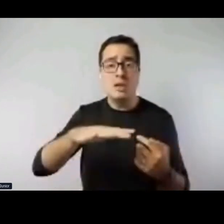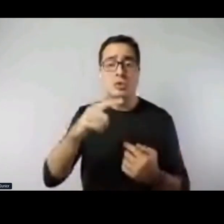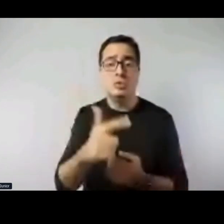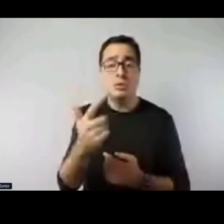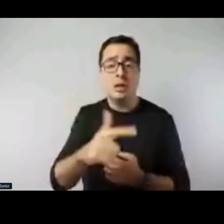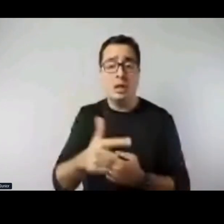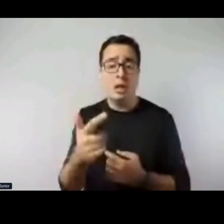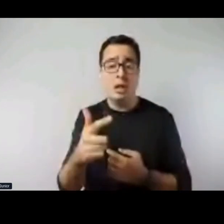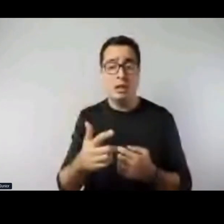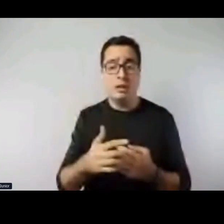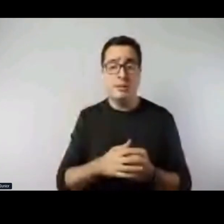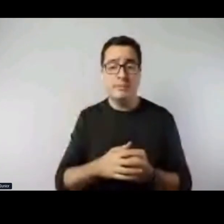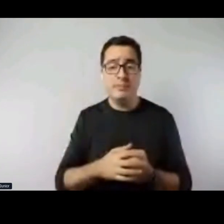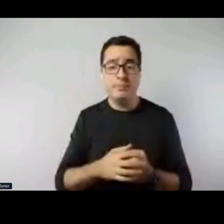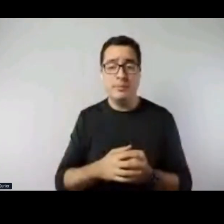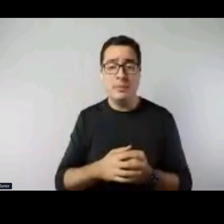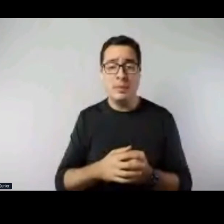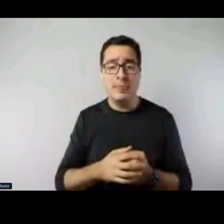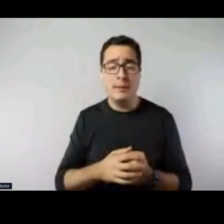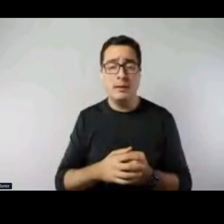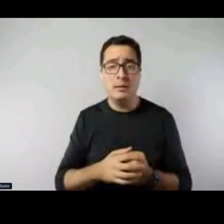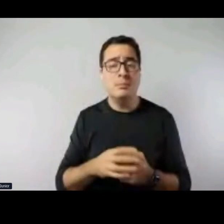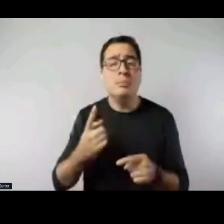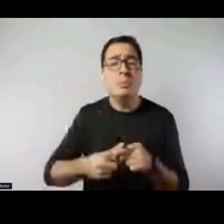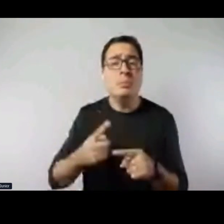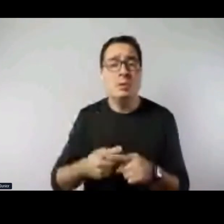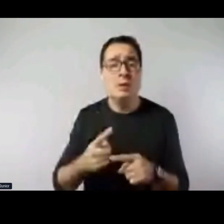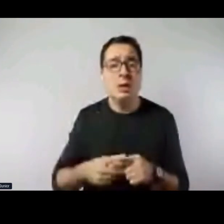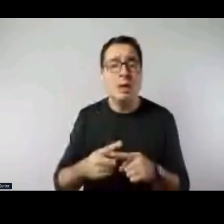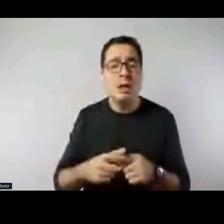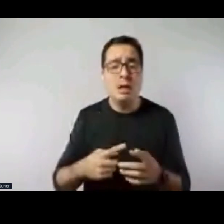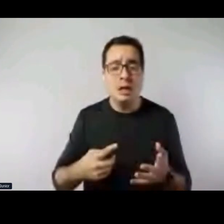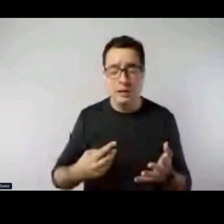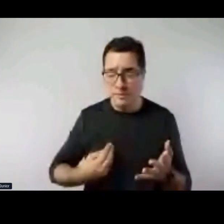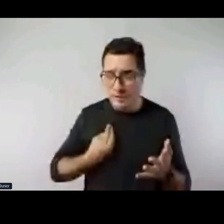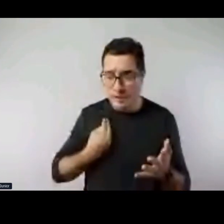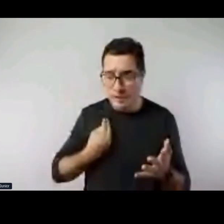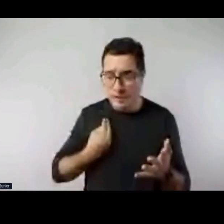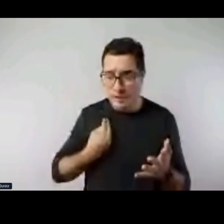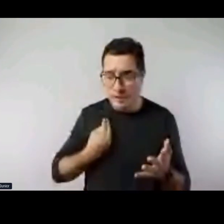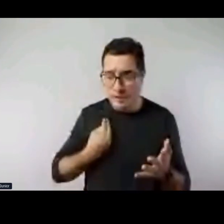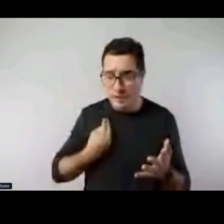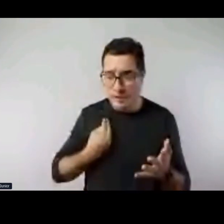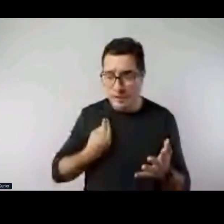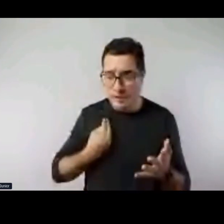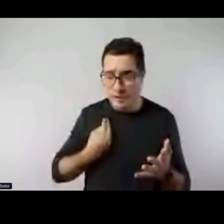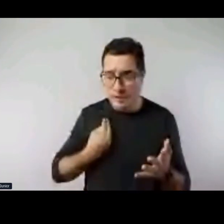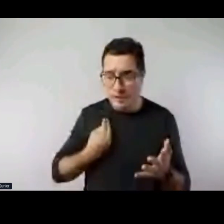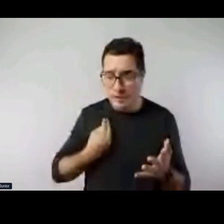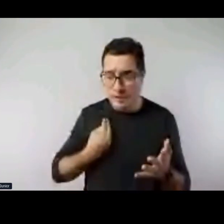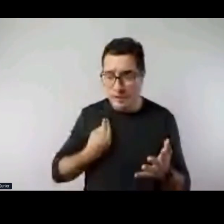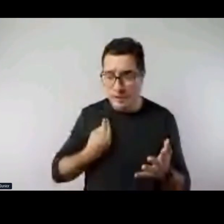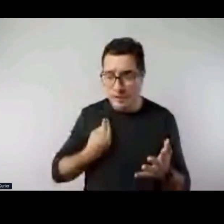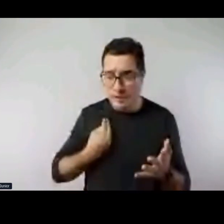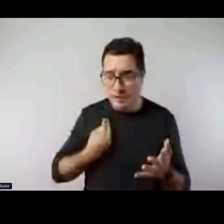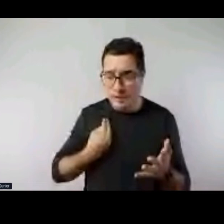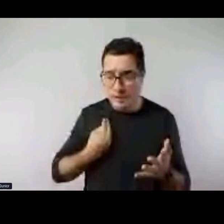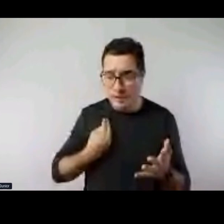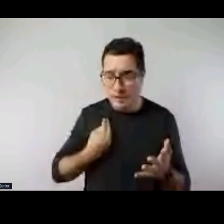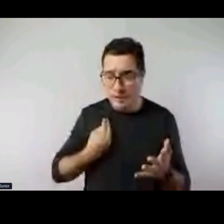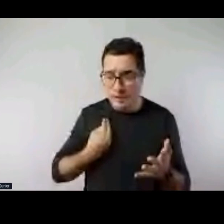temos por que existir na visão de outras pessoas. Ou se temos,